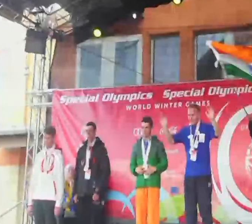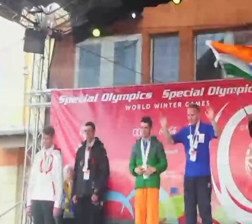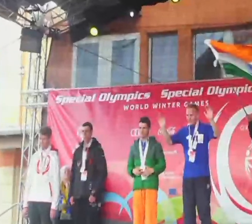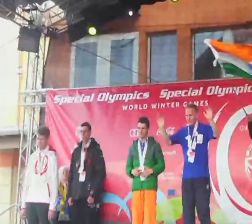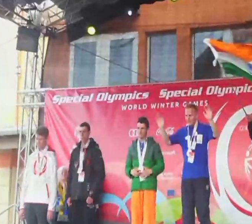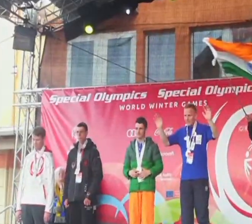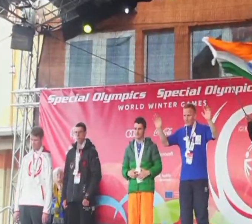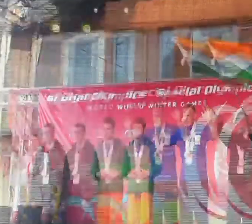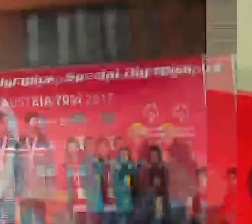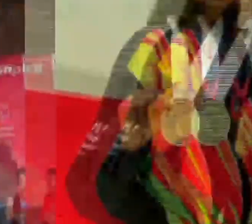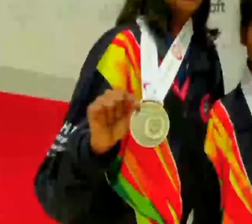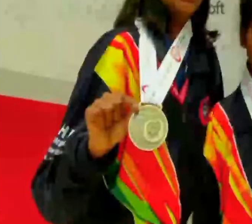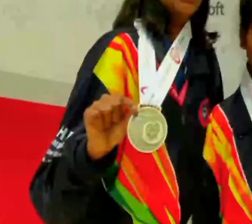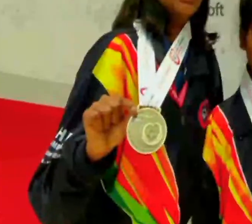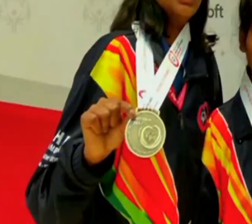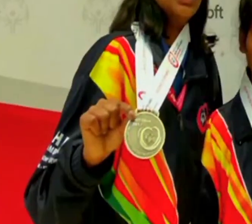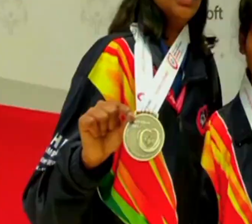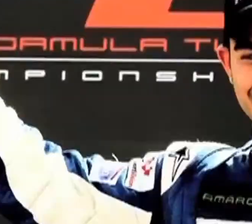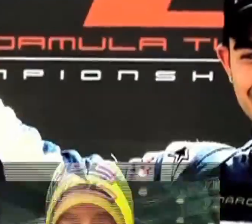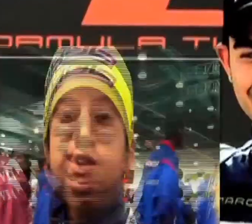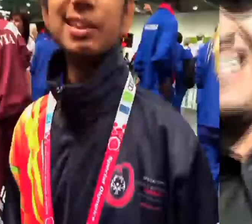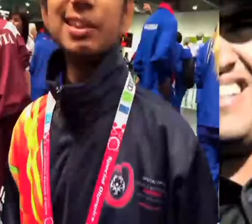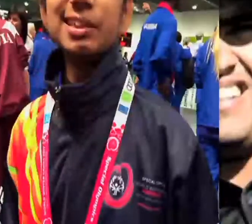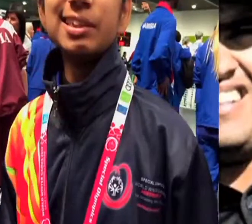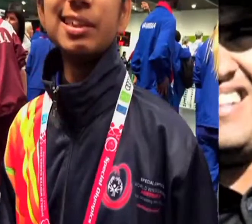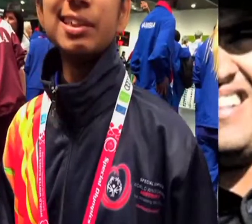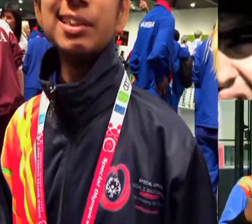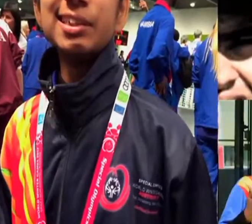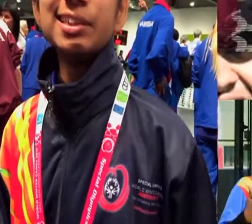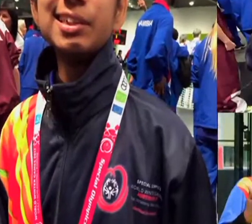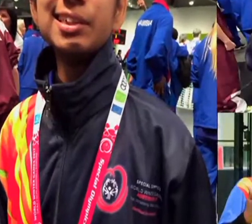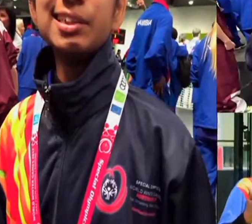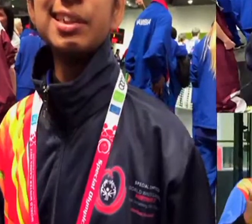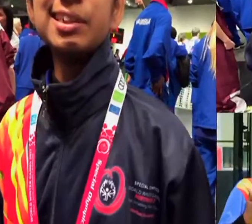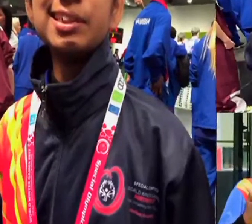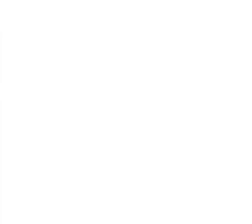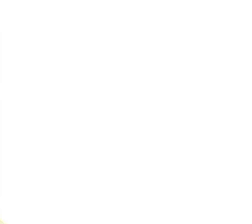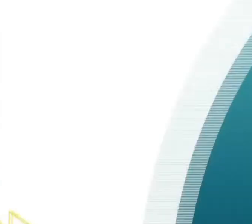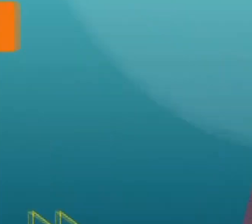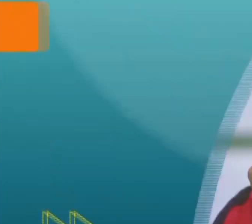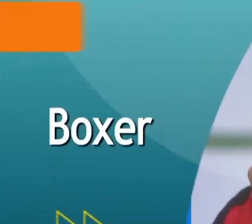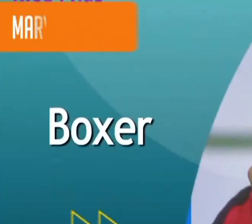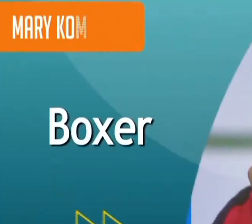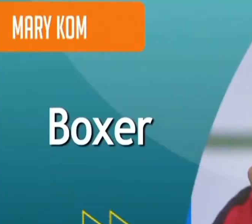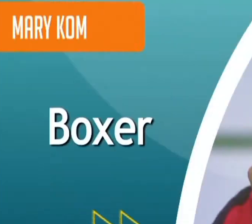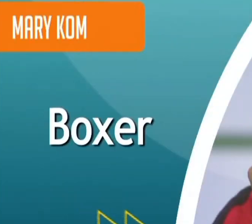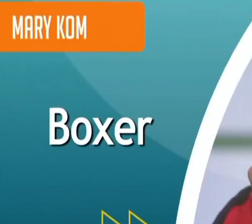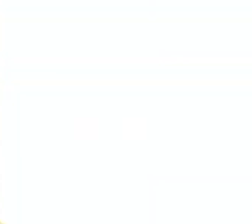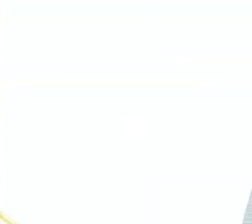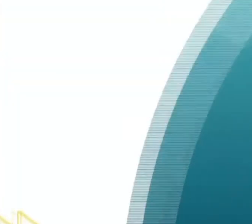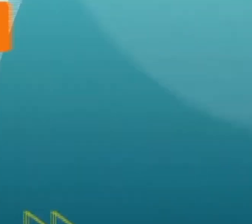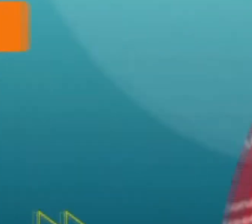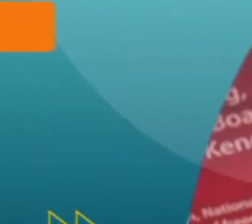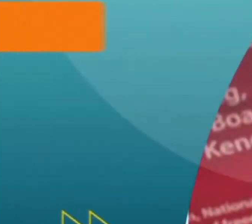रास्ता स्वयं चुने। कोई मन चाहा केंद्र चुने,